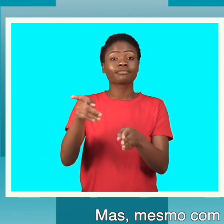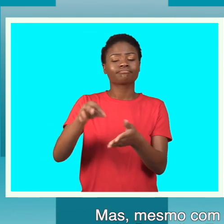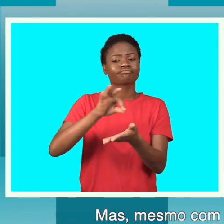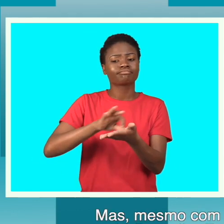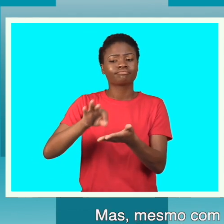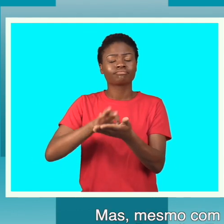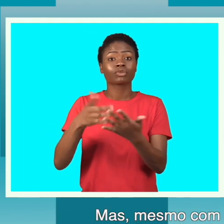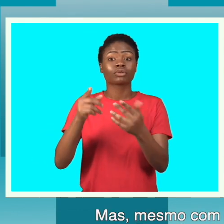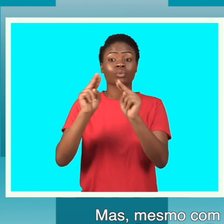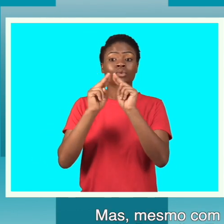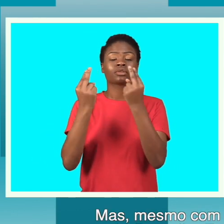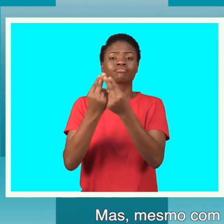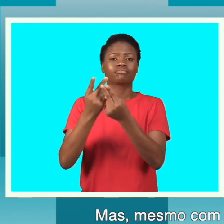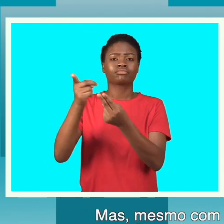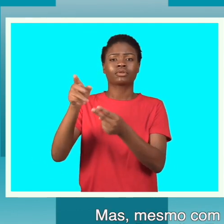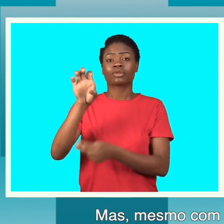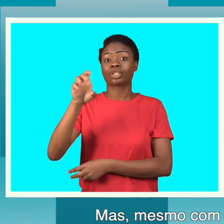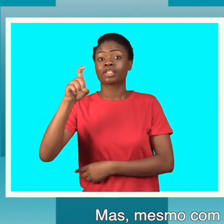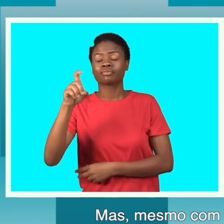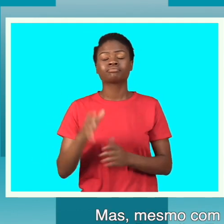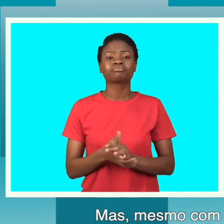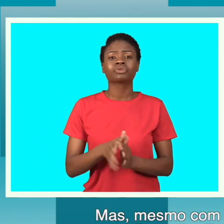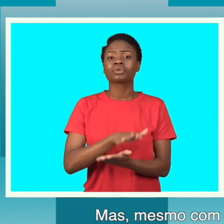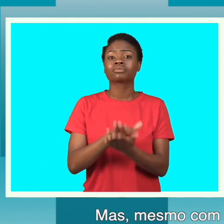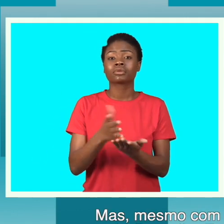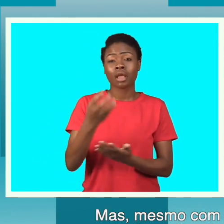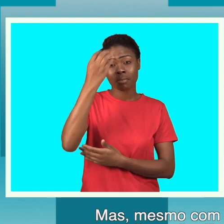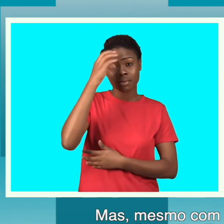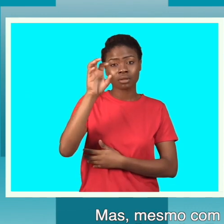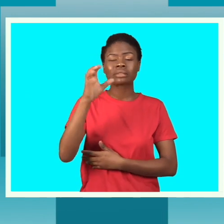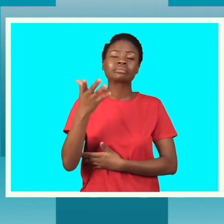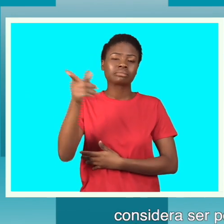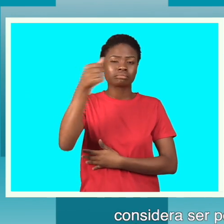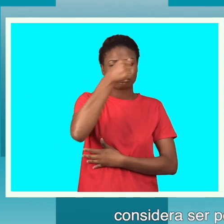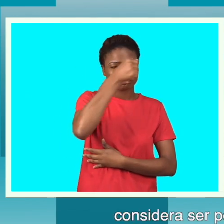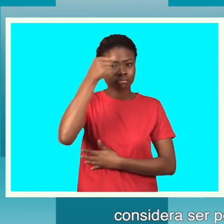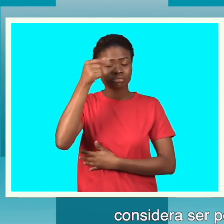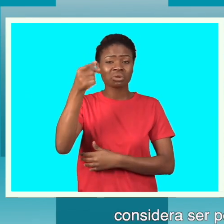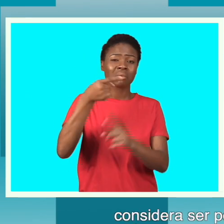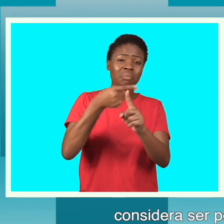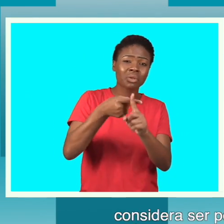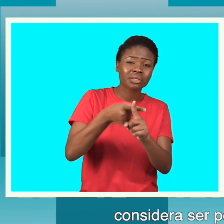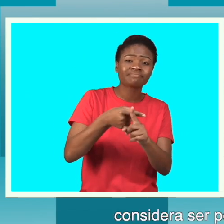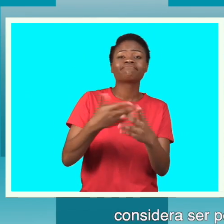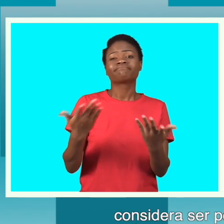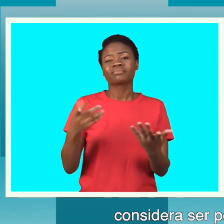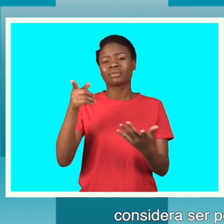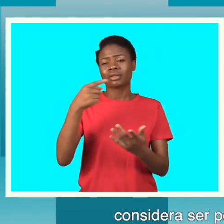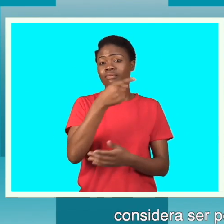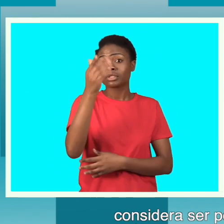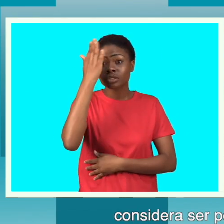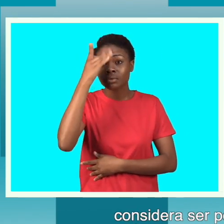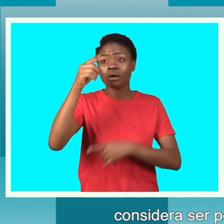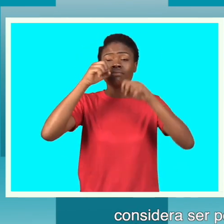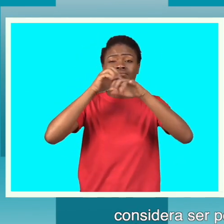mesmo com estas dificuldades, o Secretariado do Conselho Executivo da província de Maputo considera ser positiva a difusão